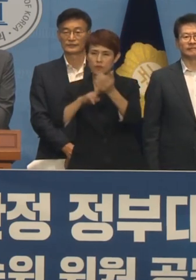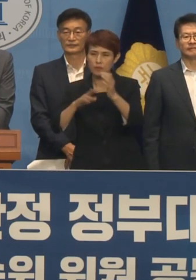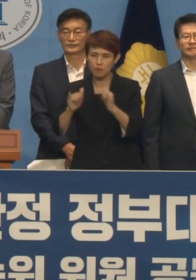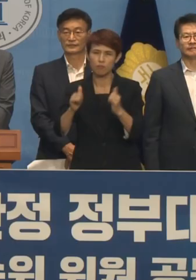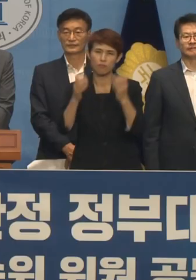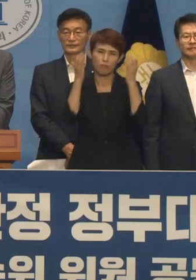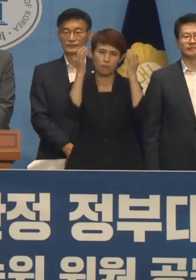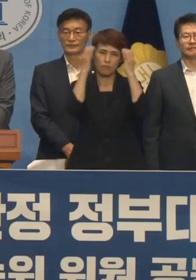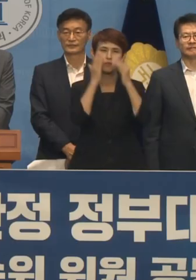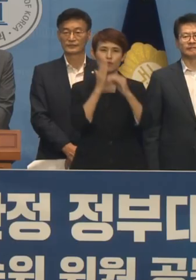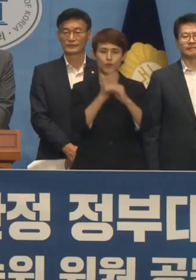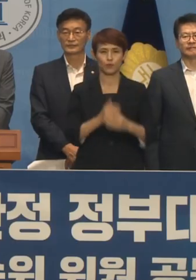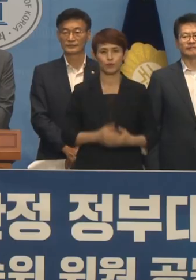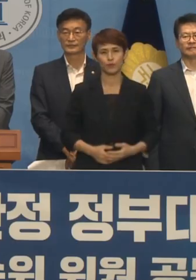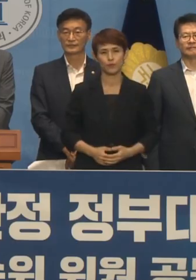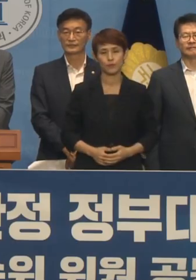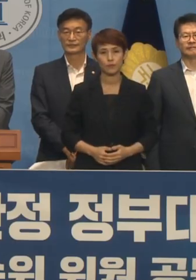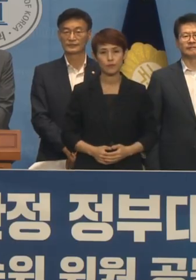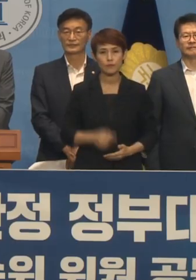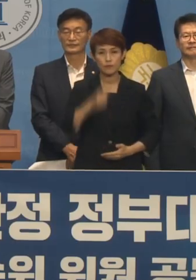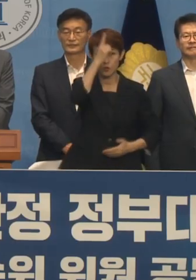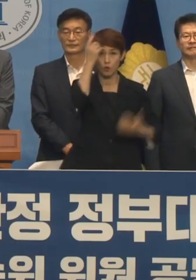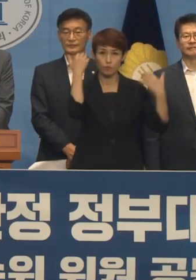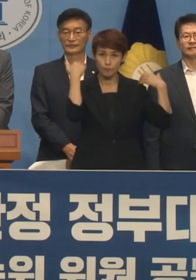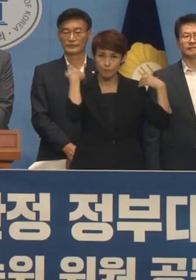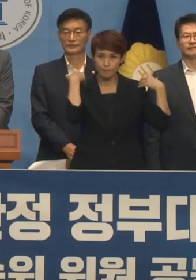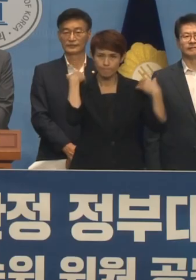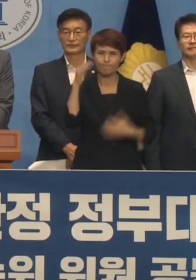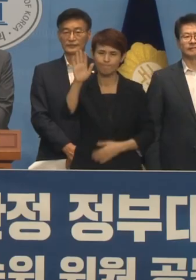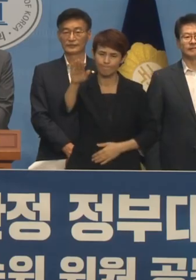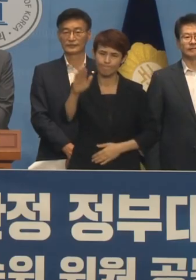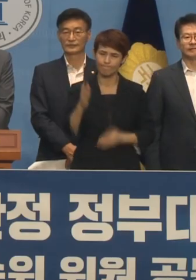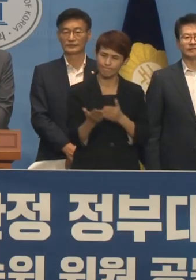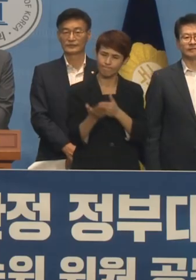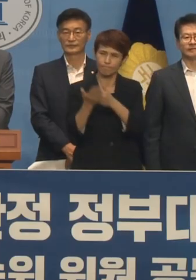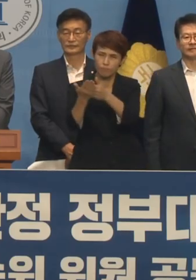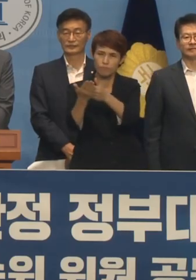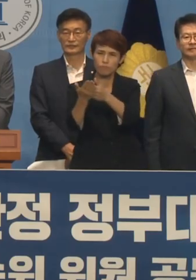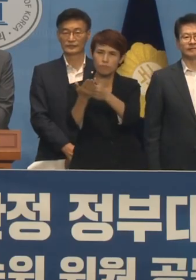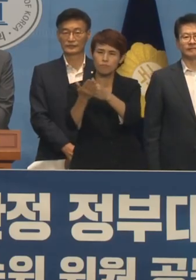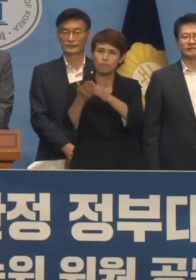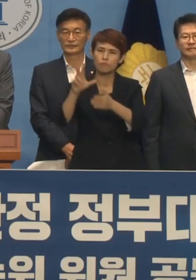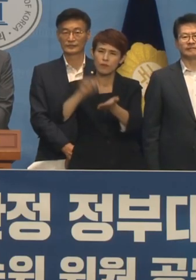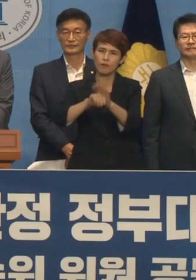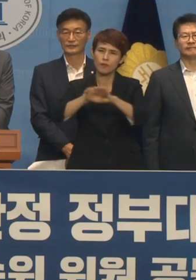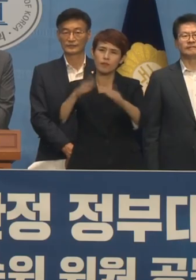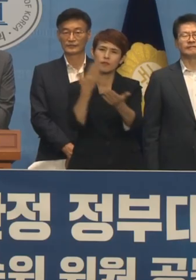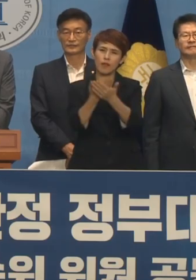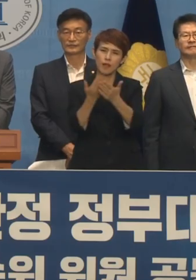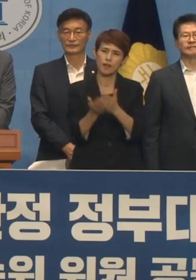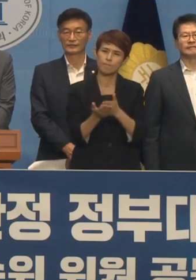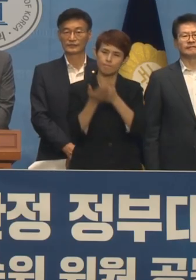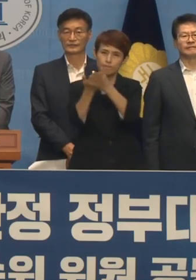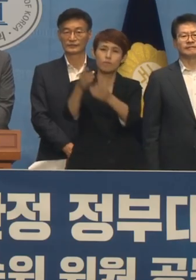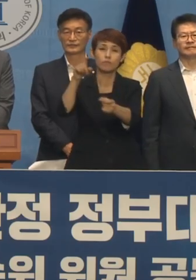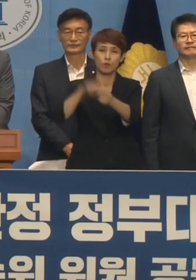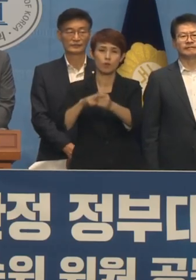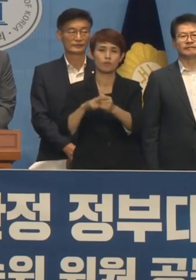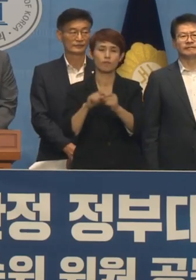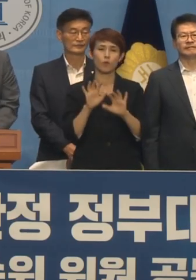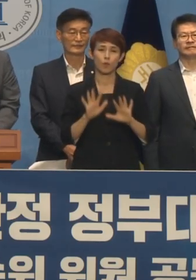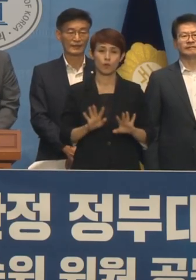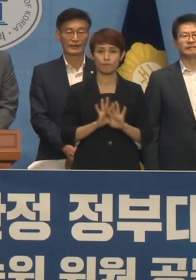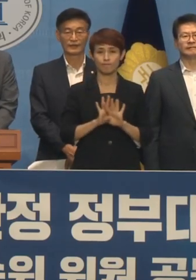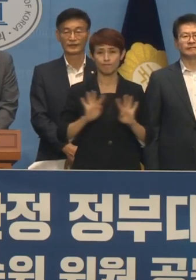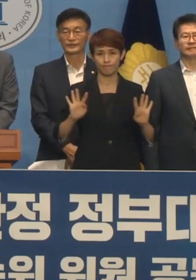있습니다. 그래서 이 부분에 대해서 정부의 강력한 대책을 촉구하기 위해서 오늘 이 자리에 왔다는 말씀을